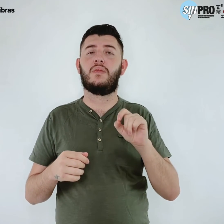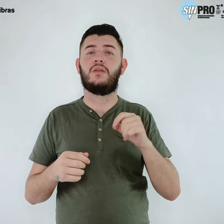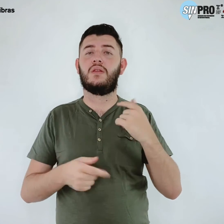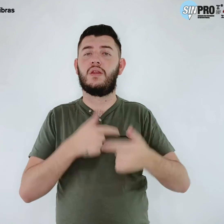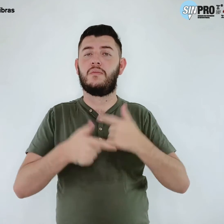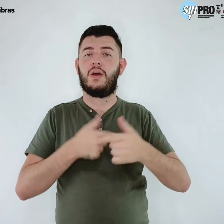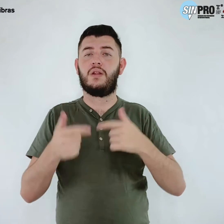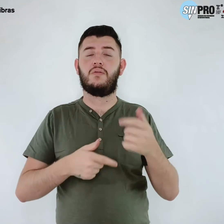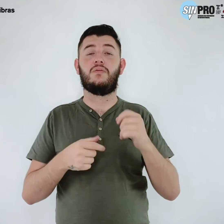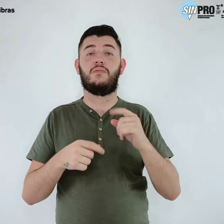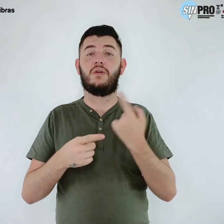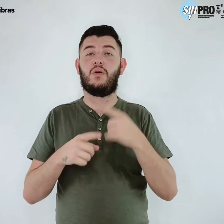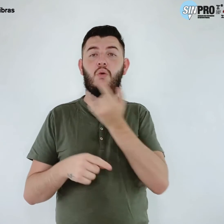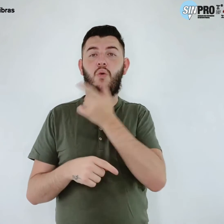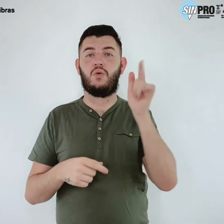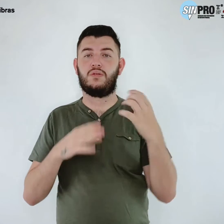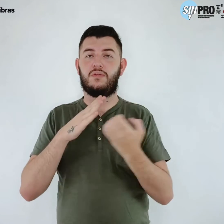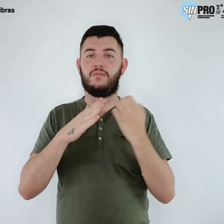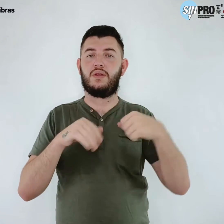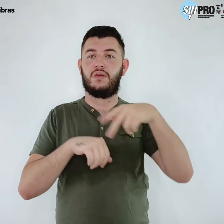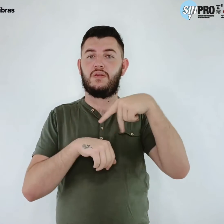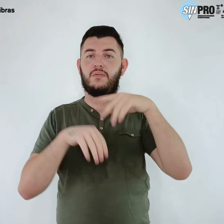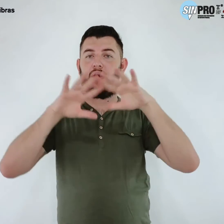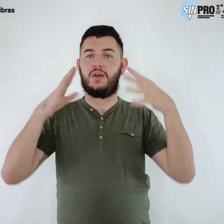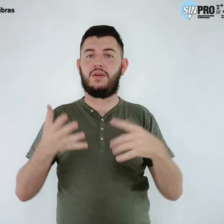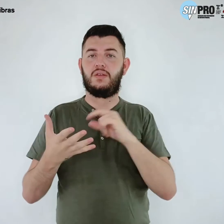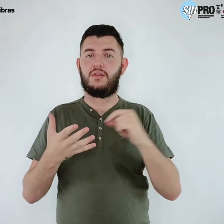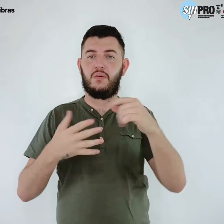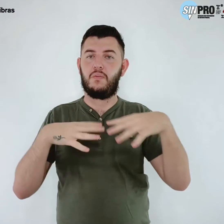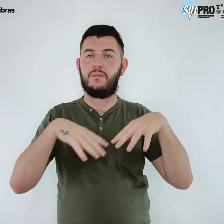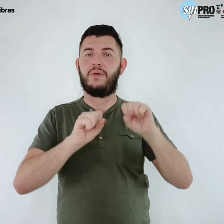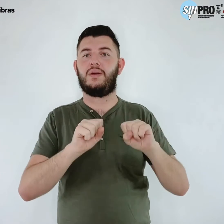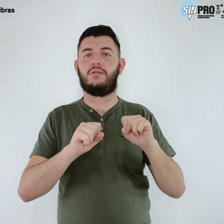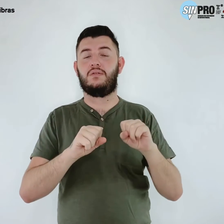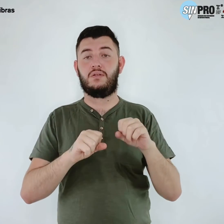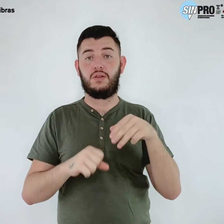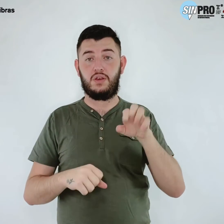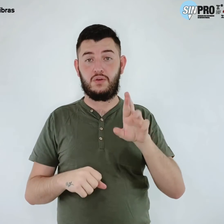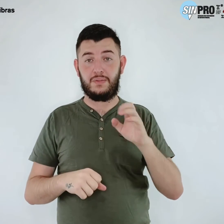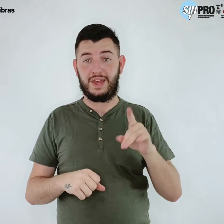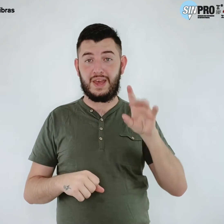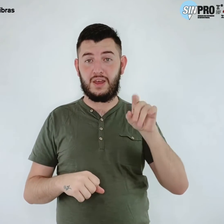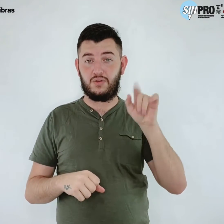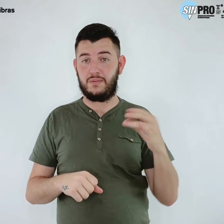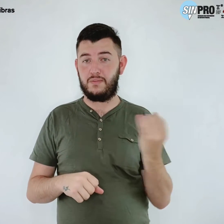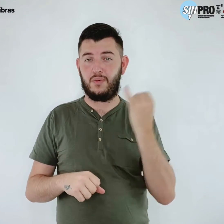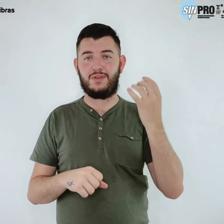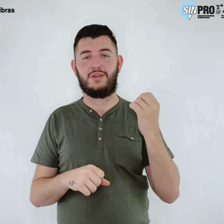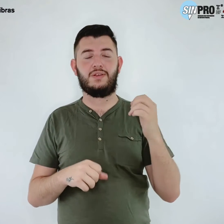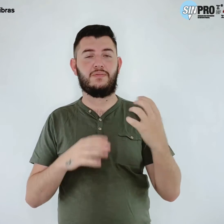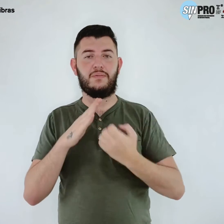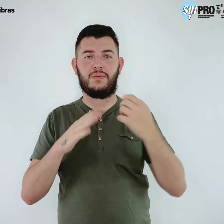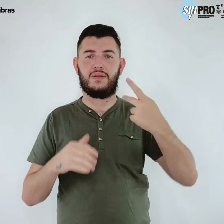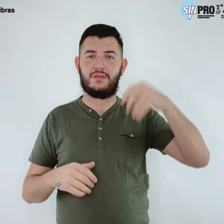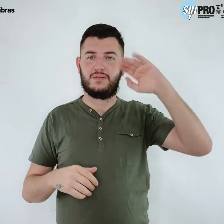para as empresas estrangeiras e o mercado é muito importante para uma empresa nacional. Com isso, além